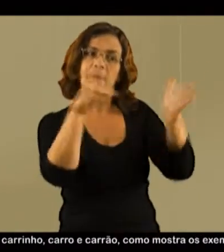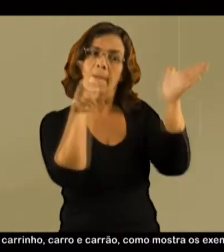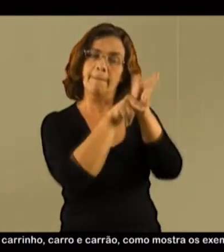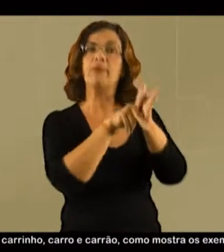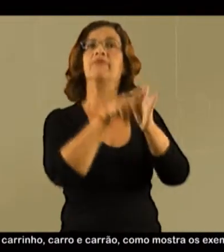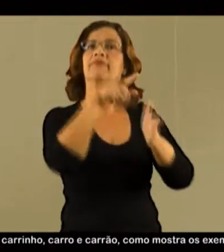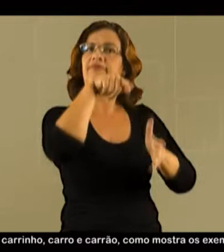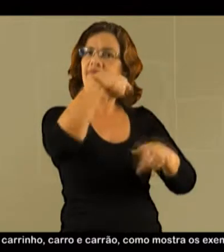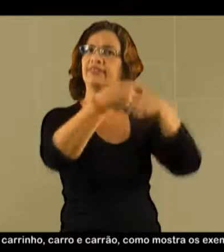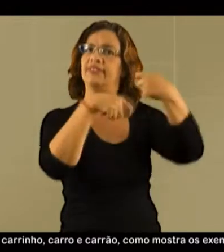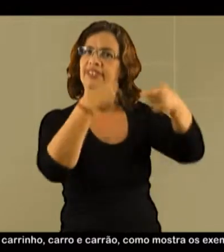como